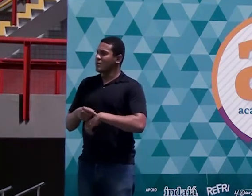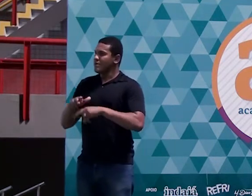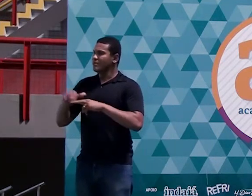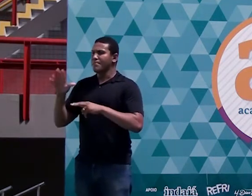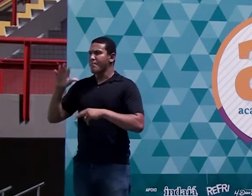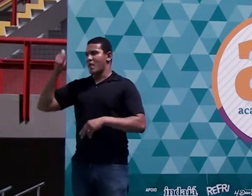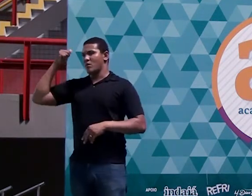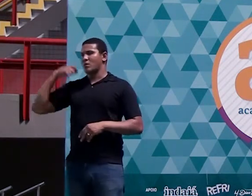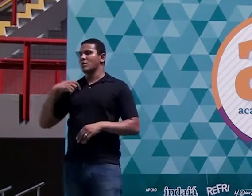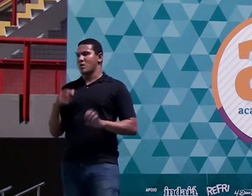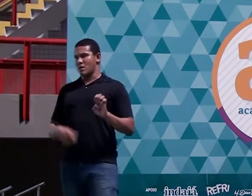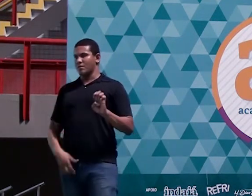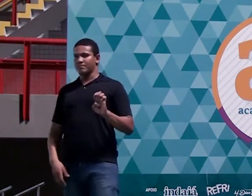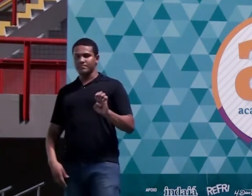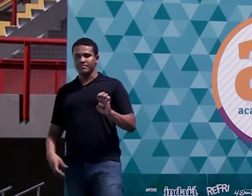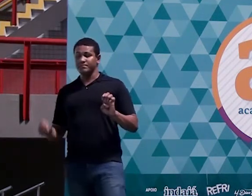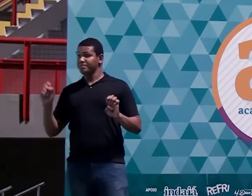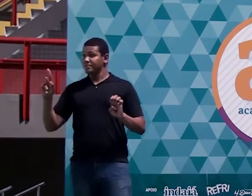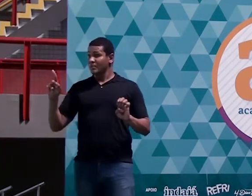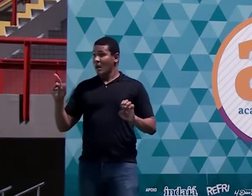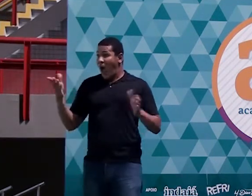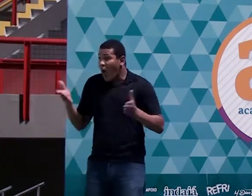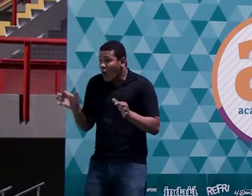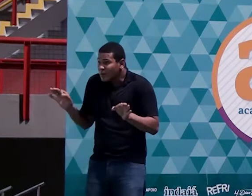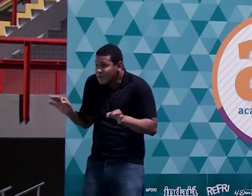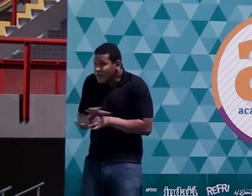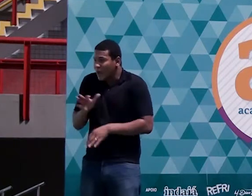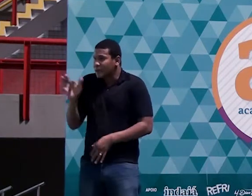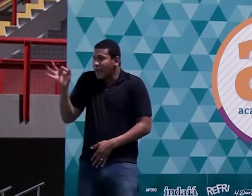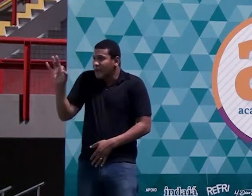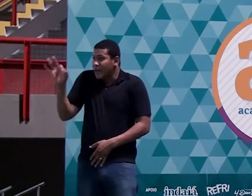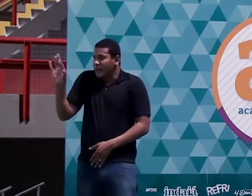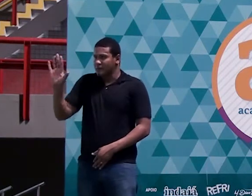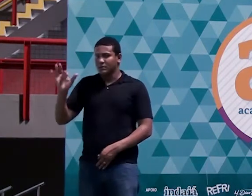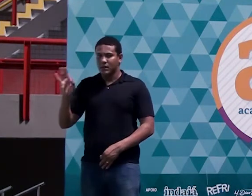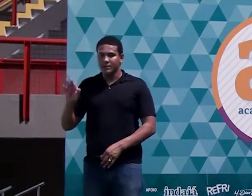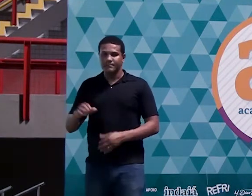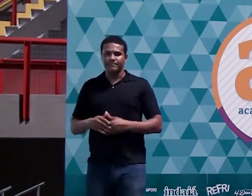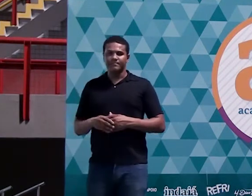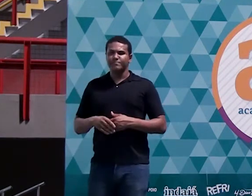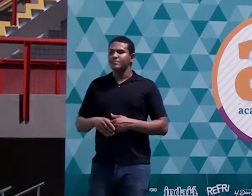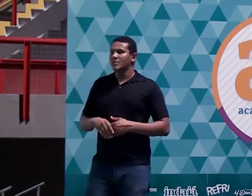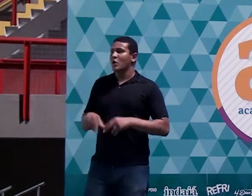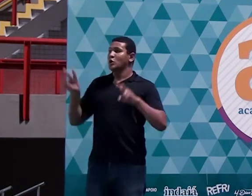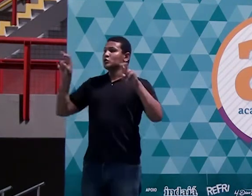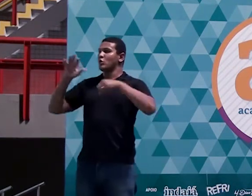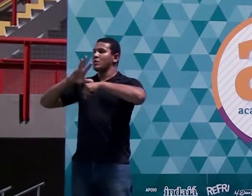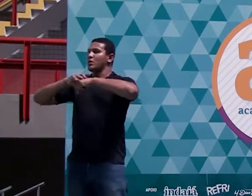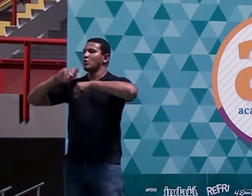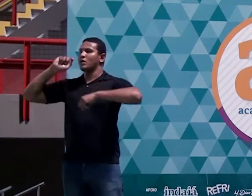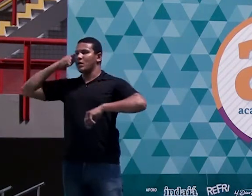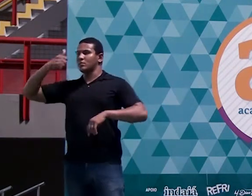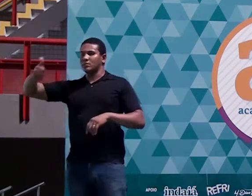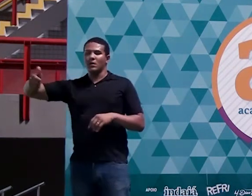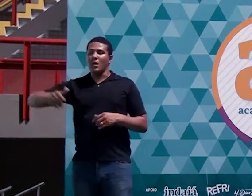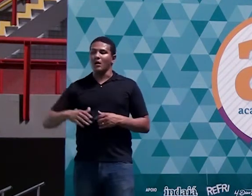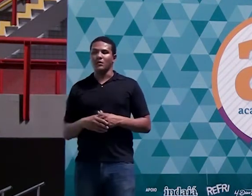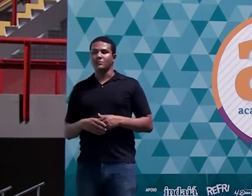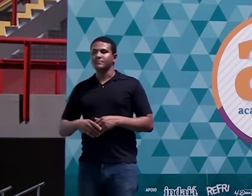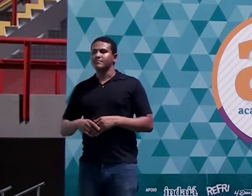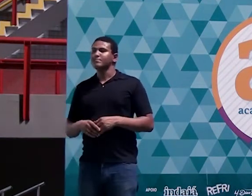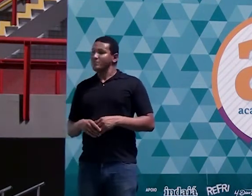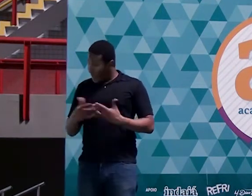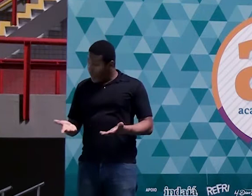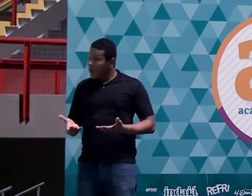E. Para encerrar, questão 10 sobre a peste negra. A peste é sem nenhuma